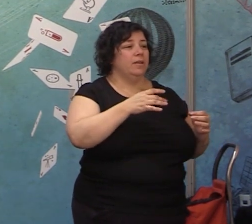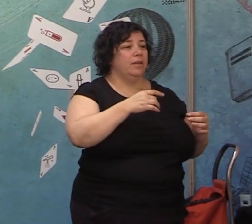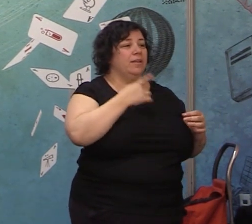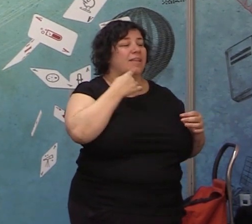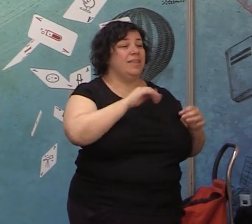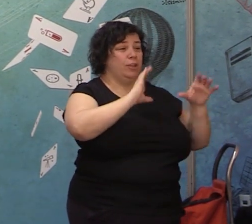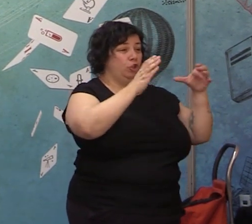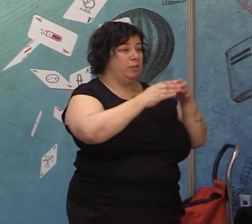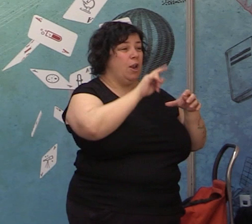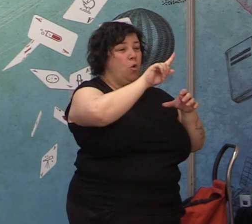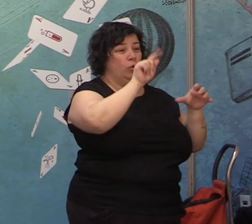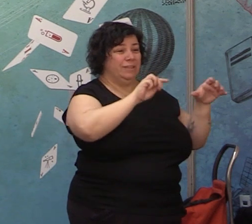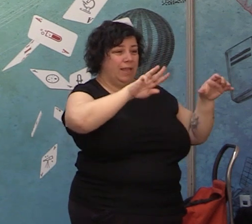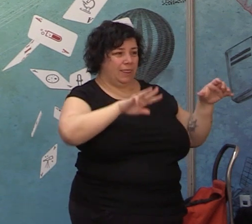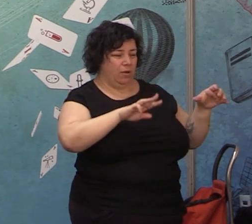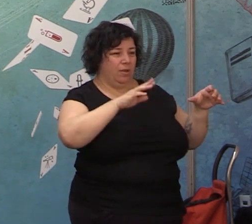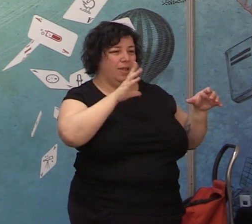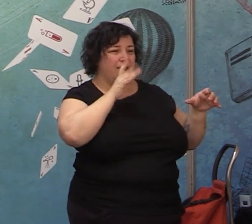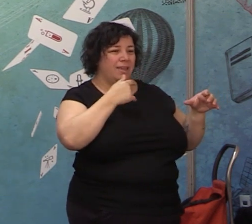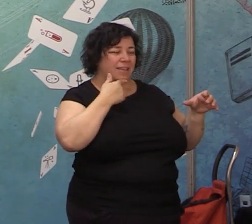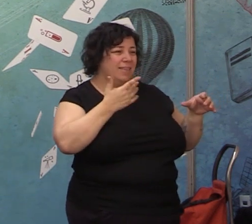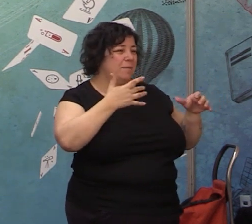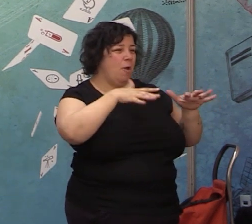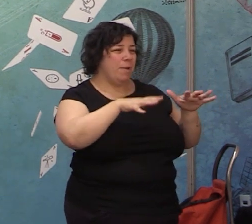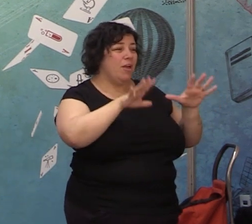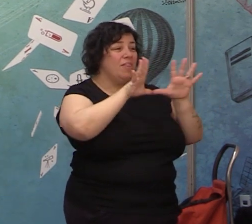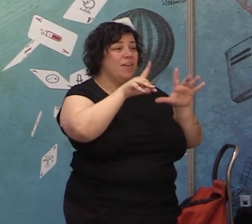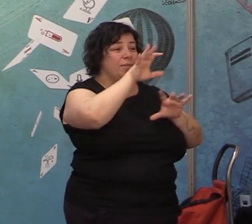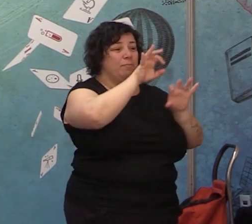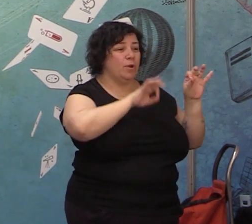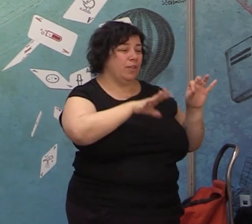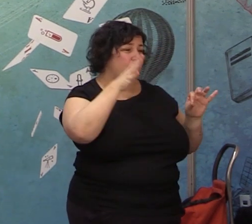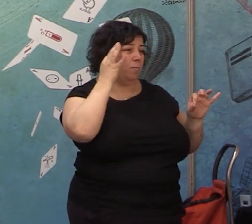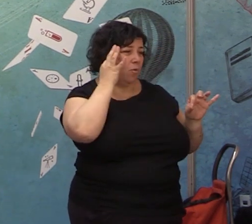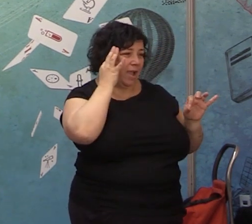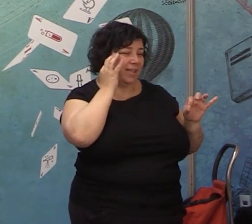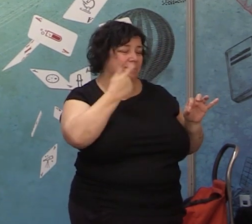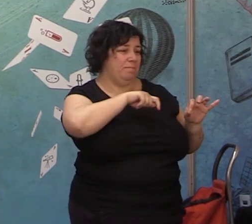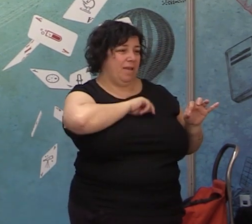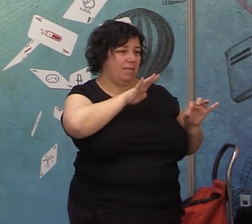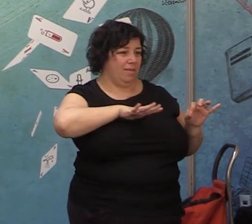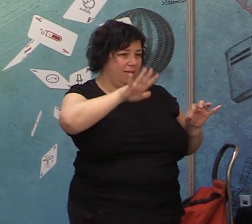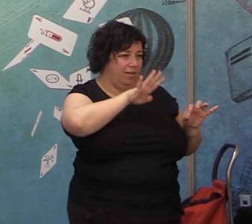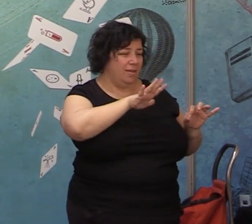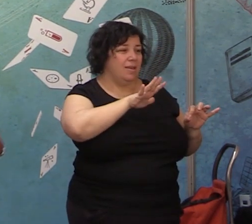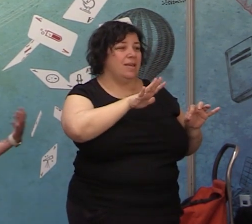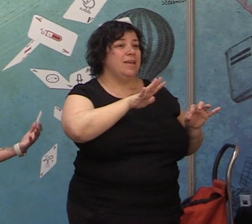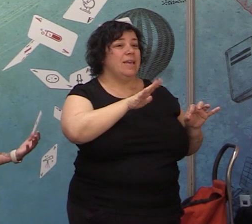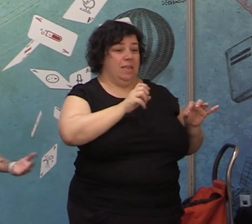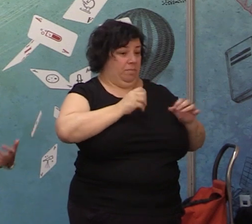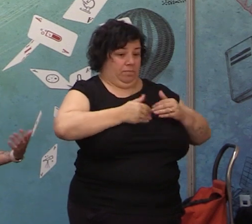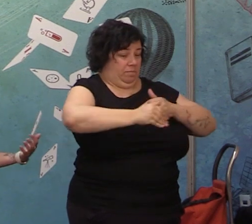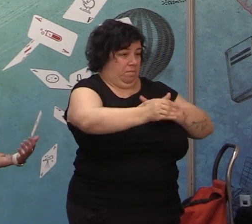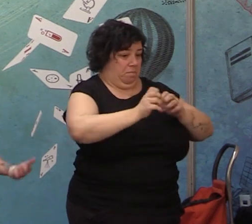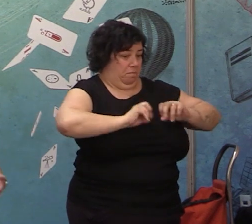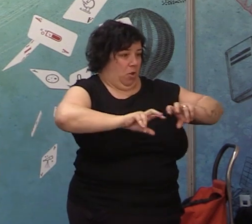ellas. Es la causa de muerte de aproximadamente el 10% de las mujeres españolas y cada vez va a ser peor